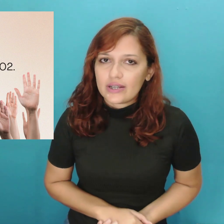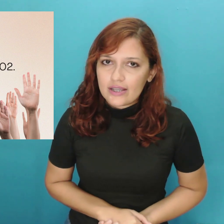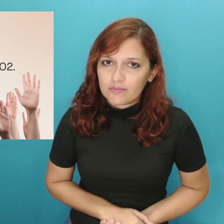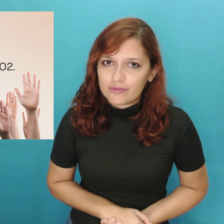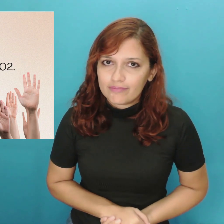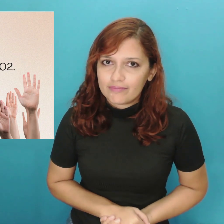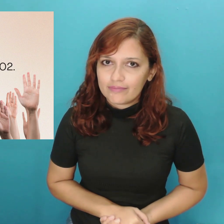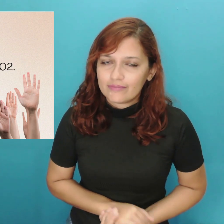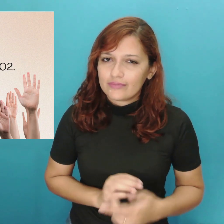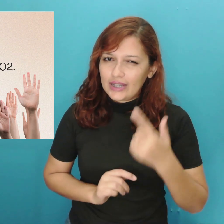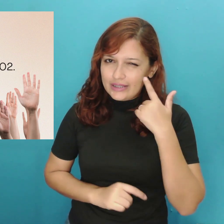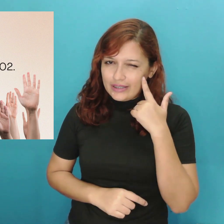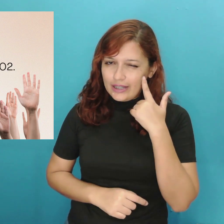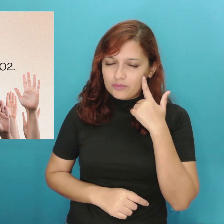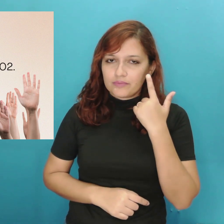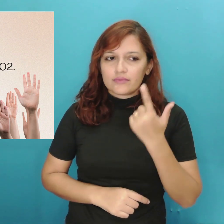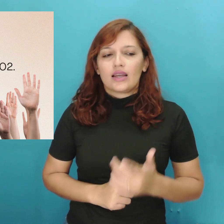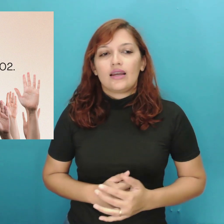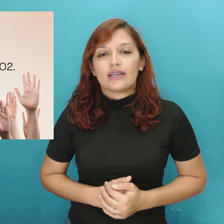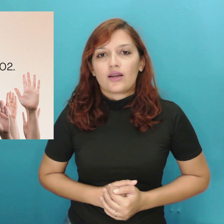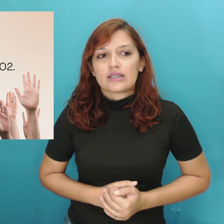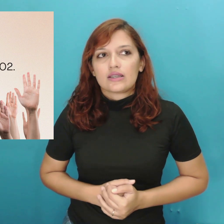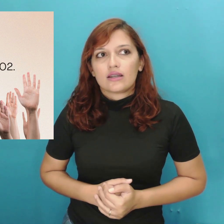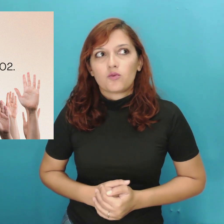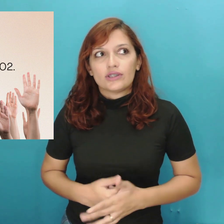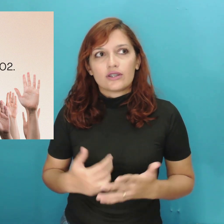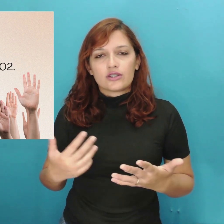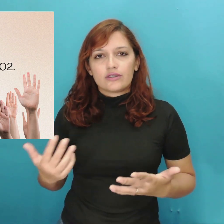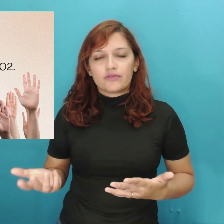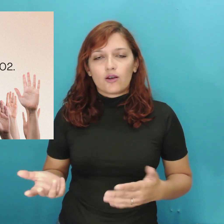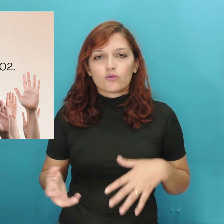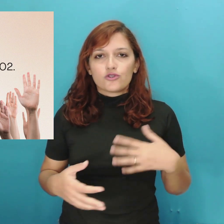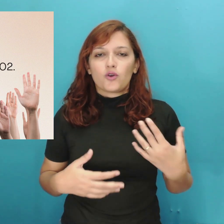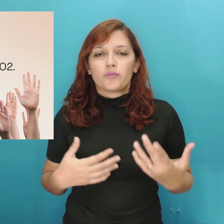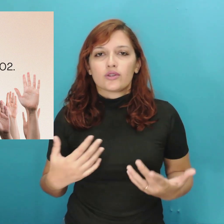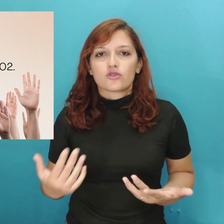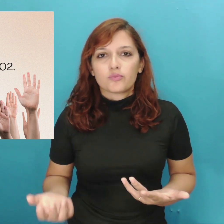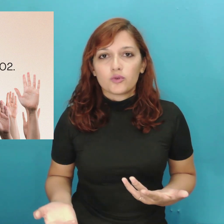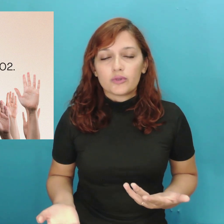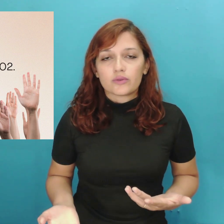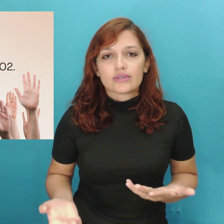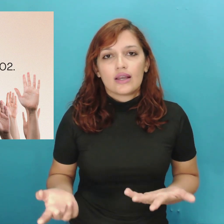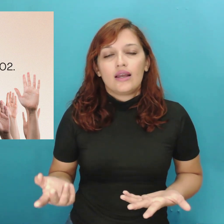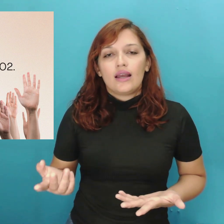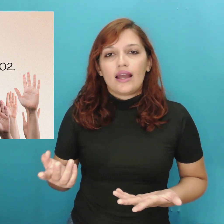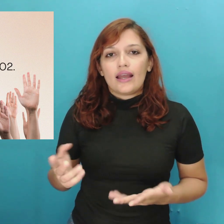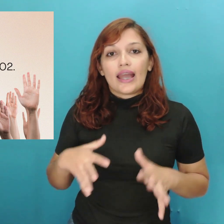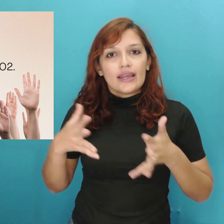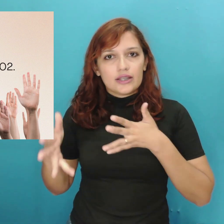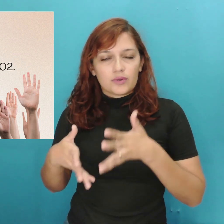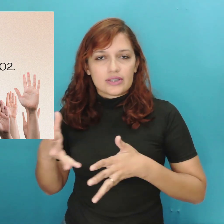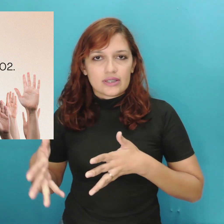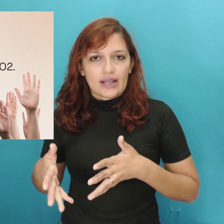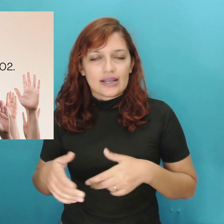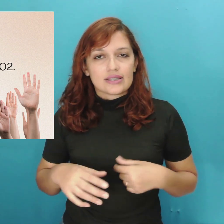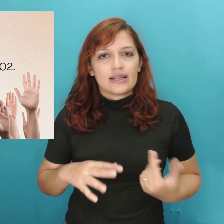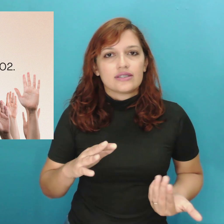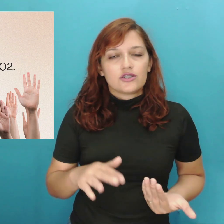exemplo. Entendeu? Então, assim, quando a gente vê alguns documentos públicos em língua de sinais, eles